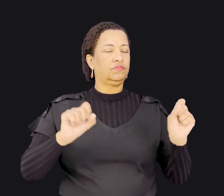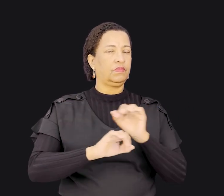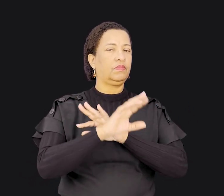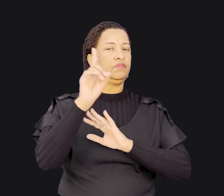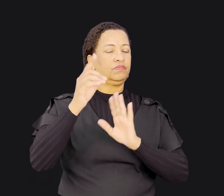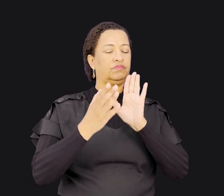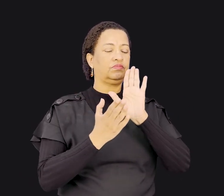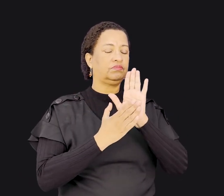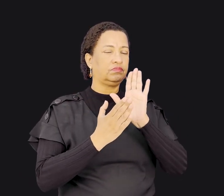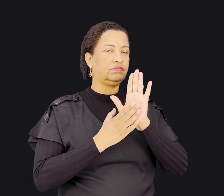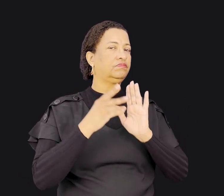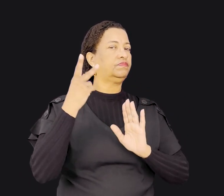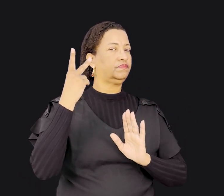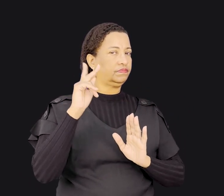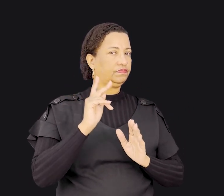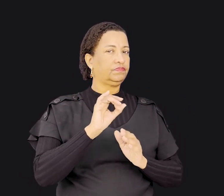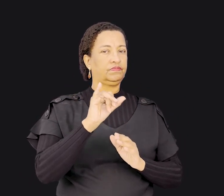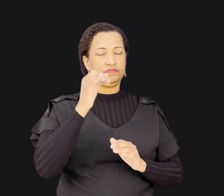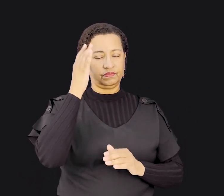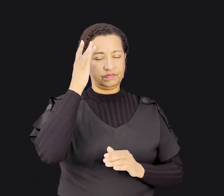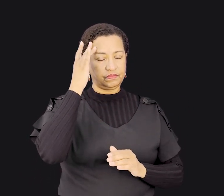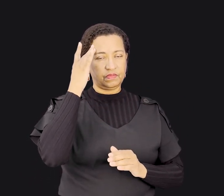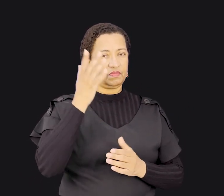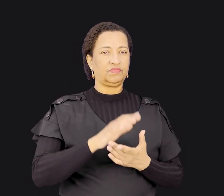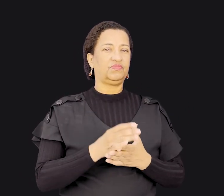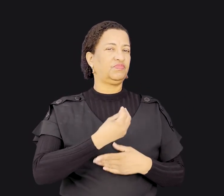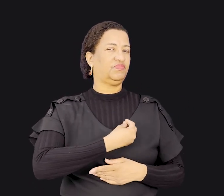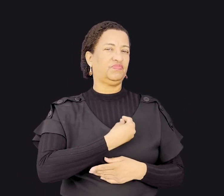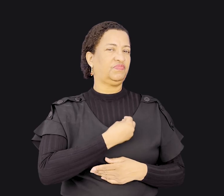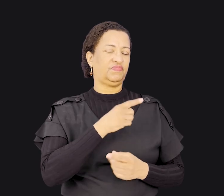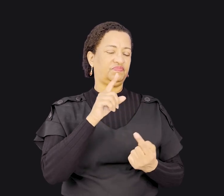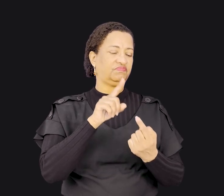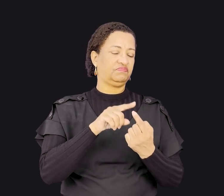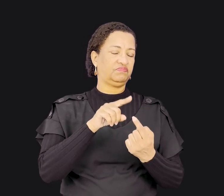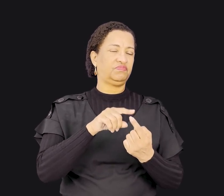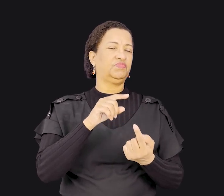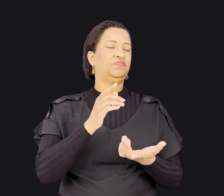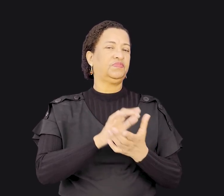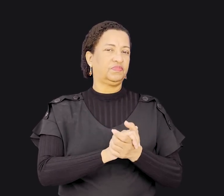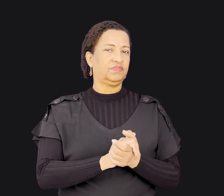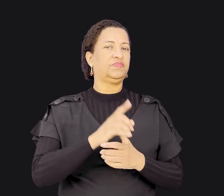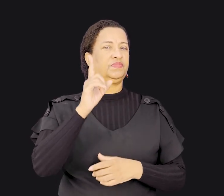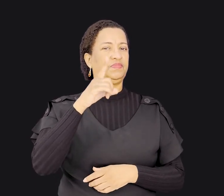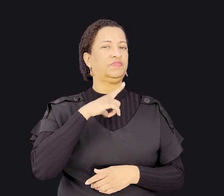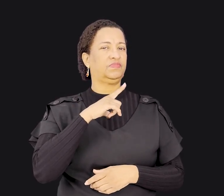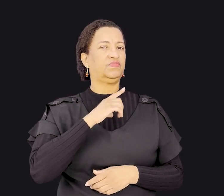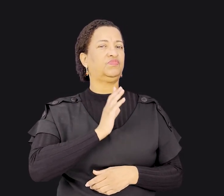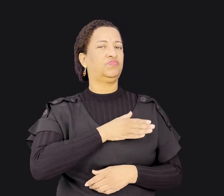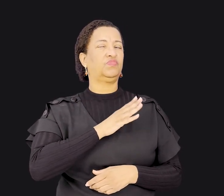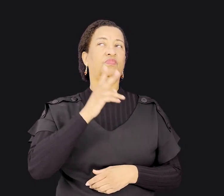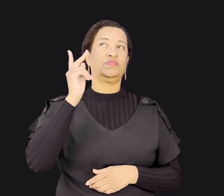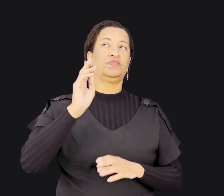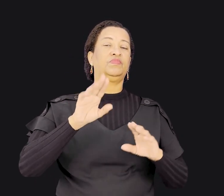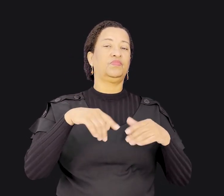é o propósito dele. Se você acha que não está vivendo o tipo de casamento que Deus tinha no seu coração quando instituiu o